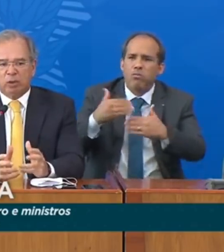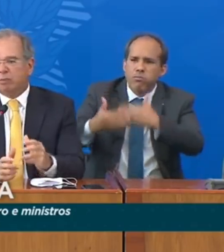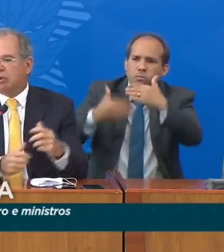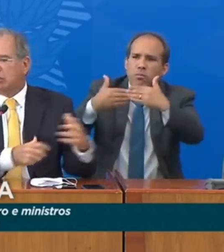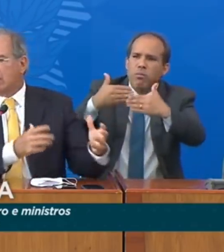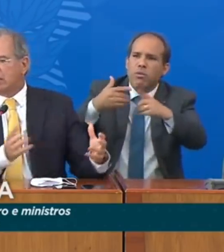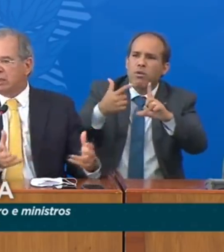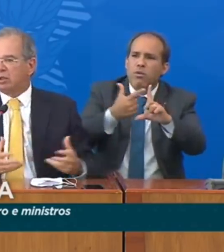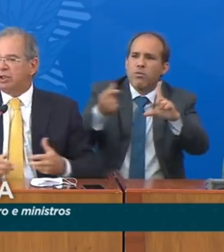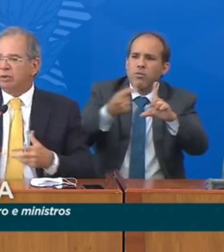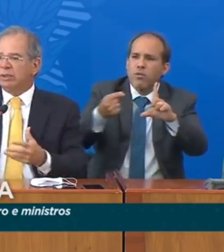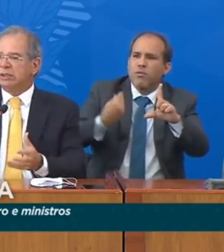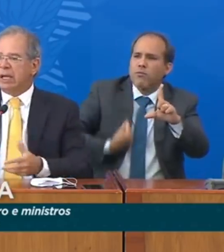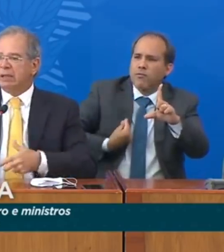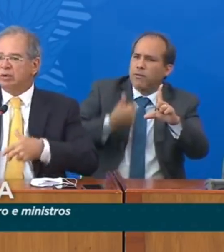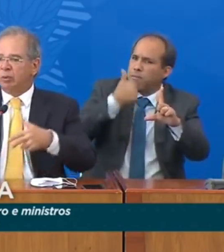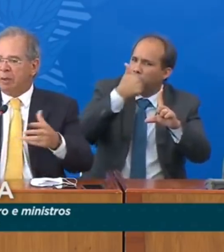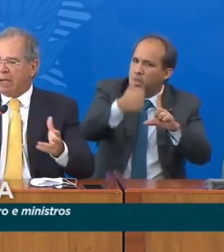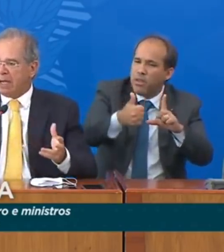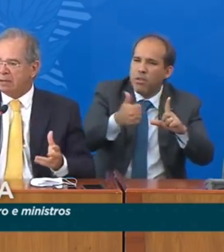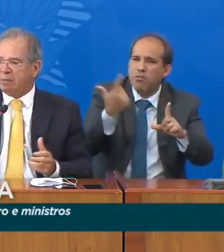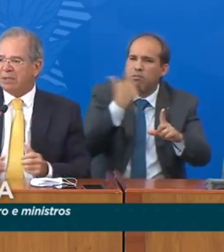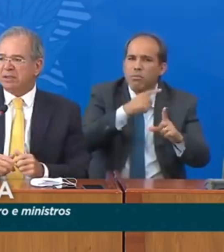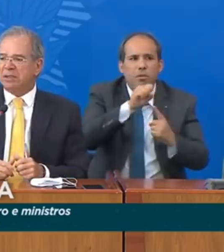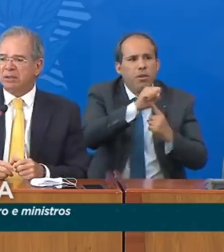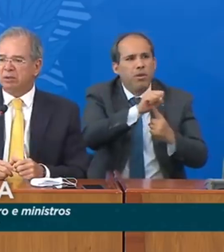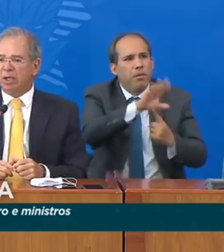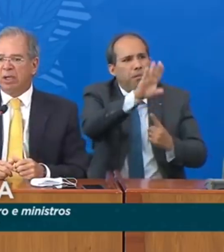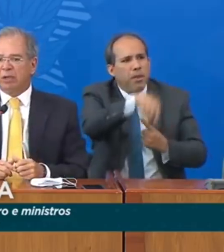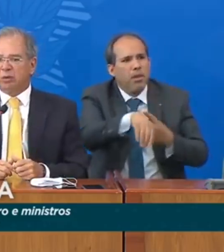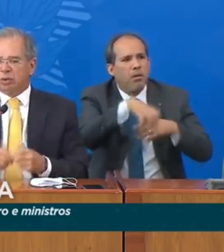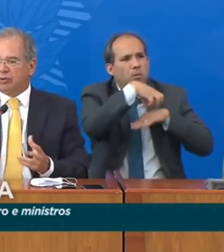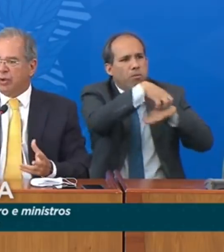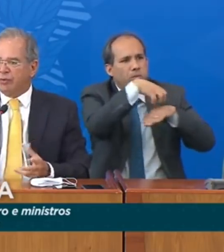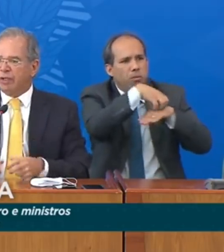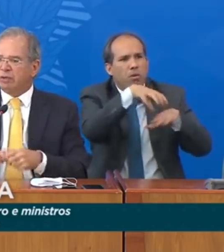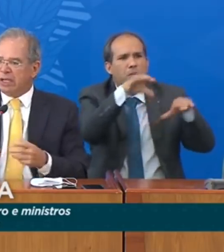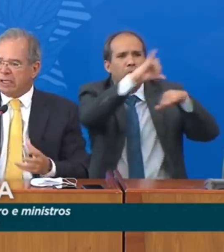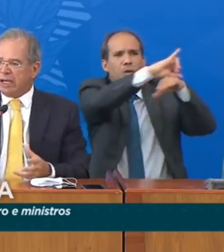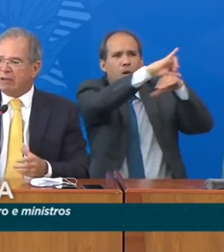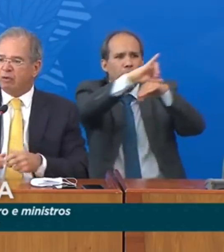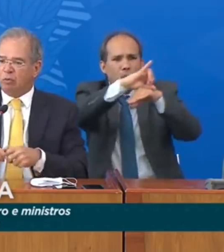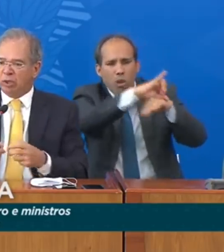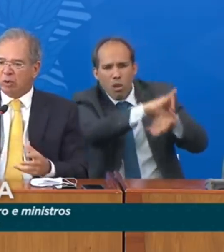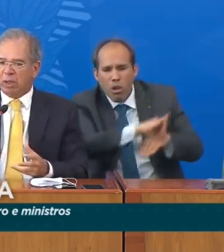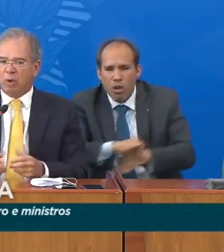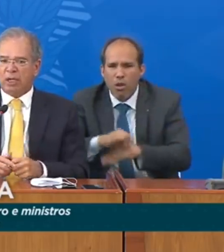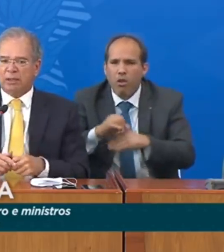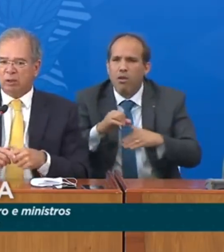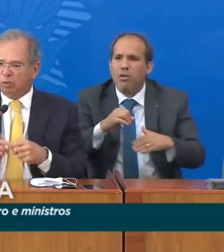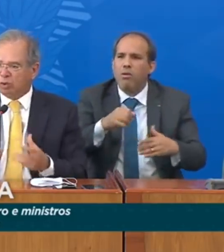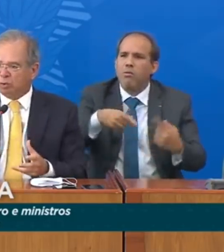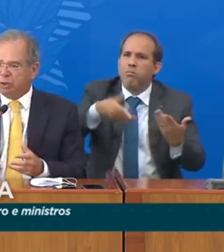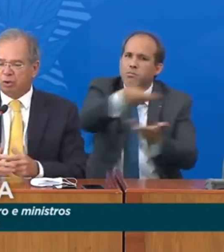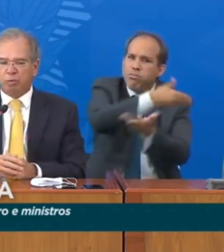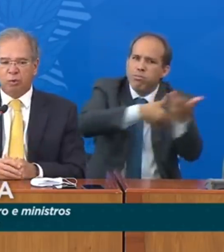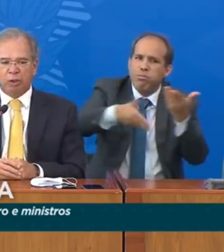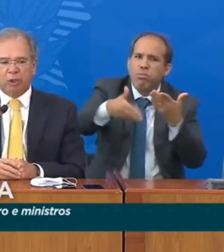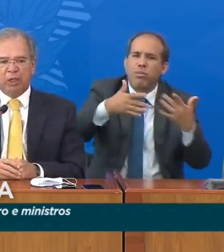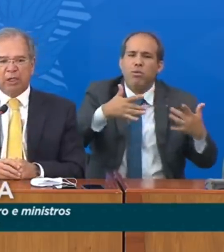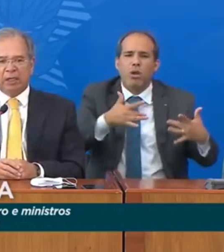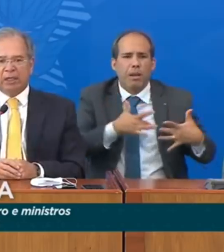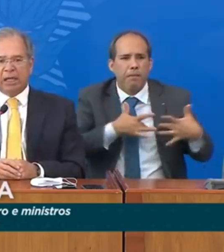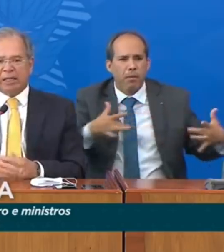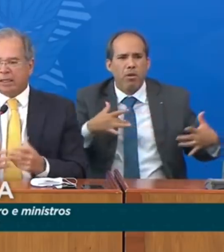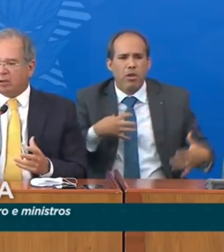brasileira, toda a produção agrícola chegou à cidade, os supermercados abastecidos, tudo isso foi feito sem greve, com muita colaboração, muito espírito